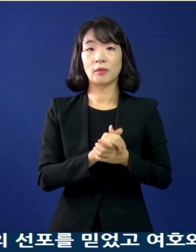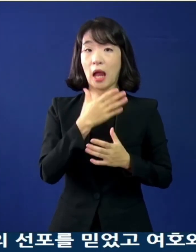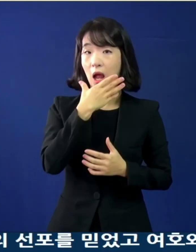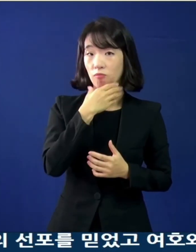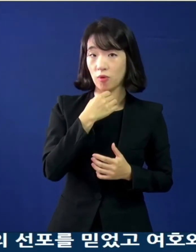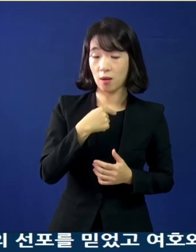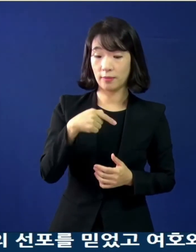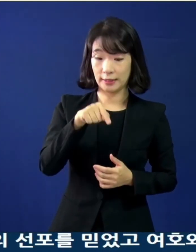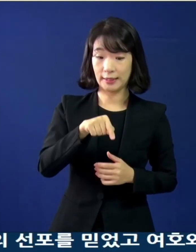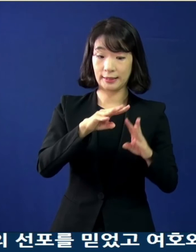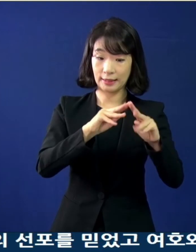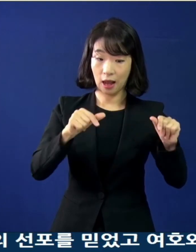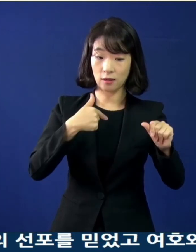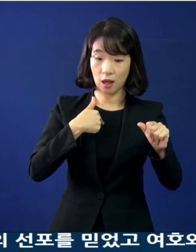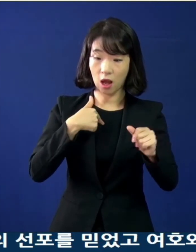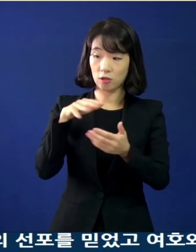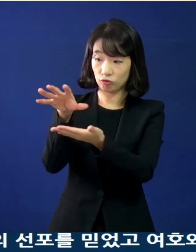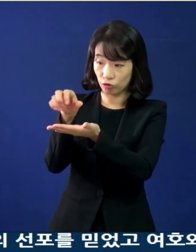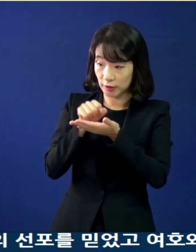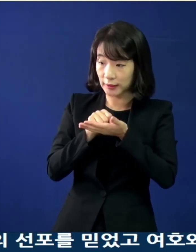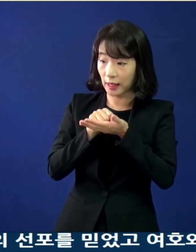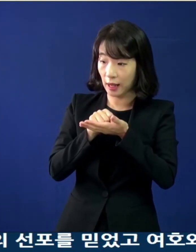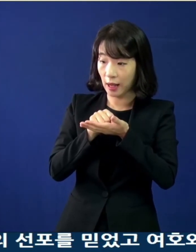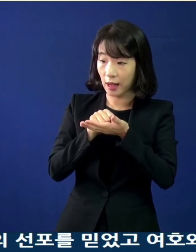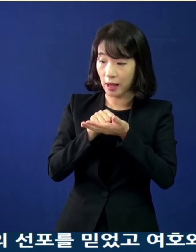이 땅을 저에게 주시겠다는